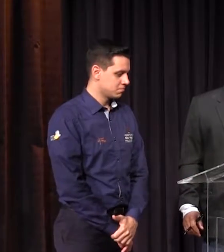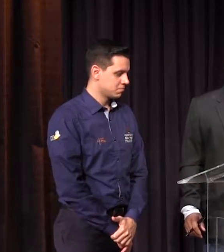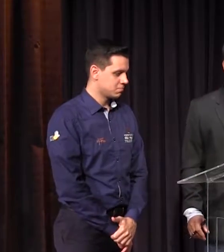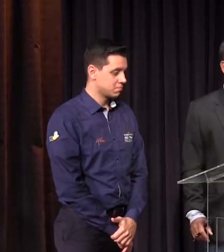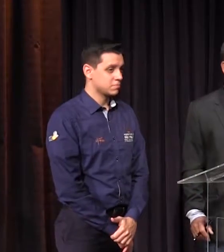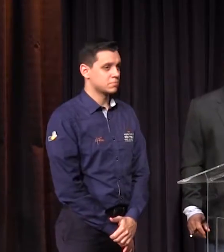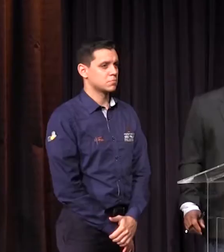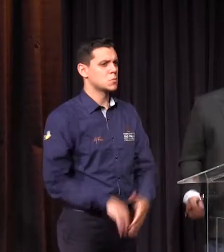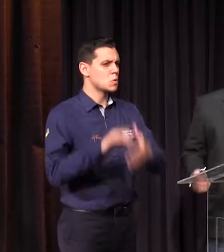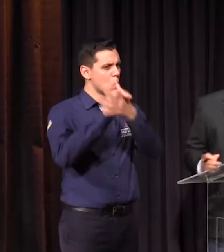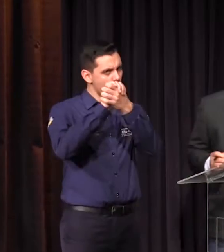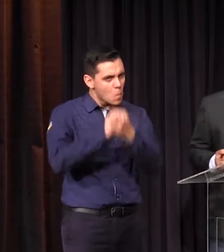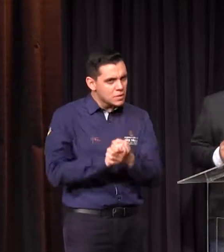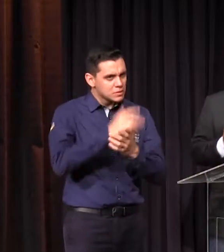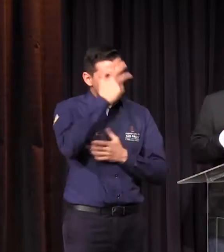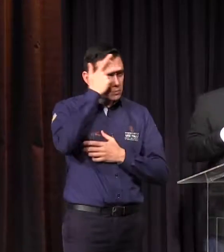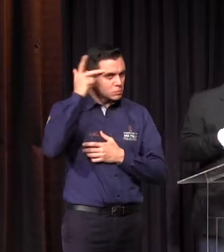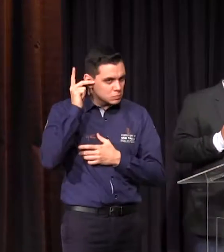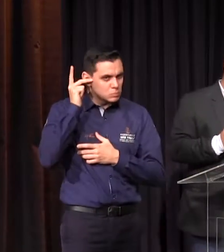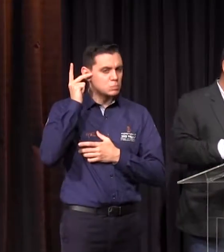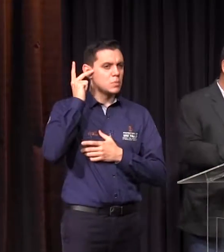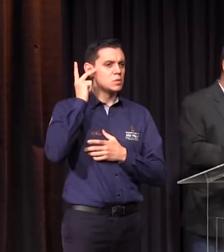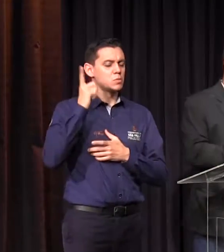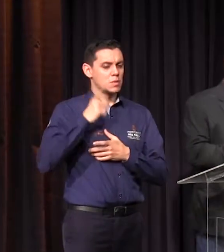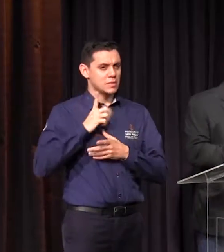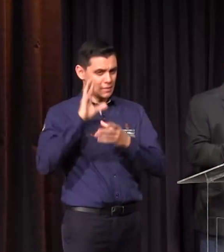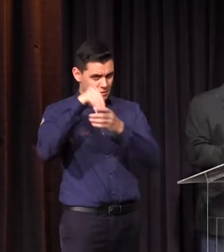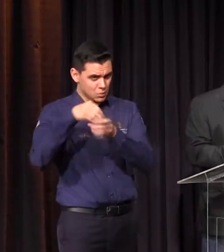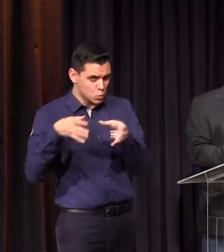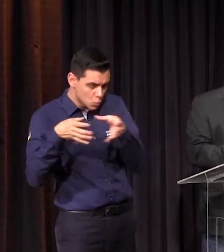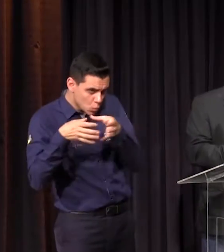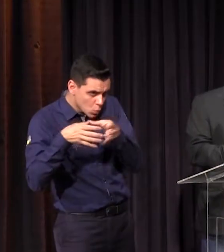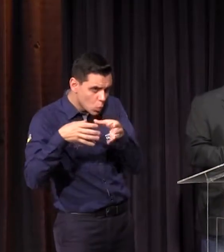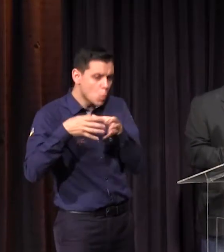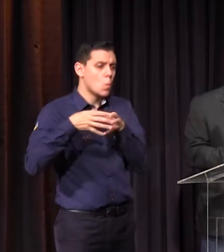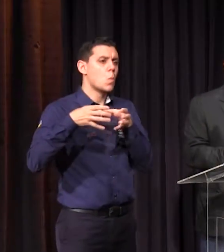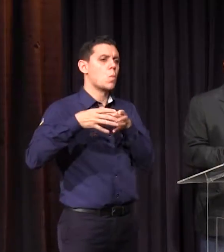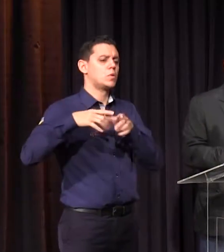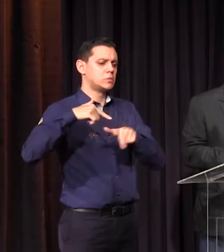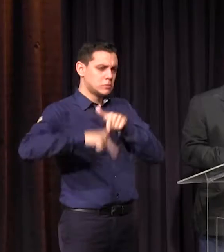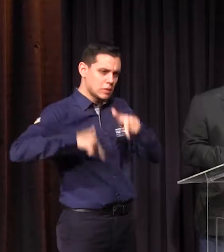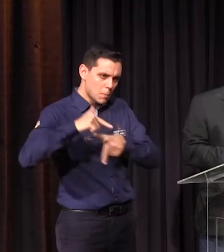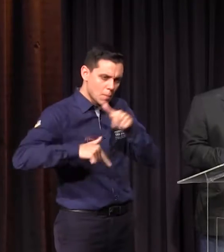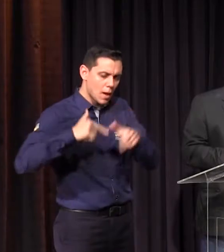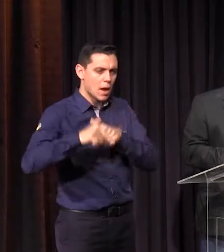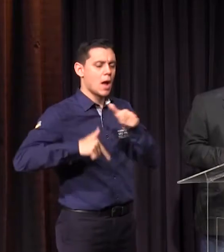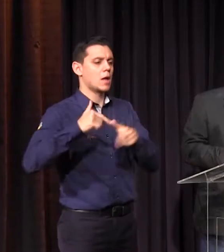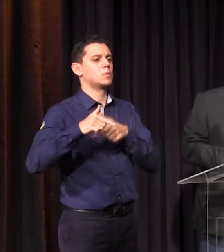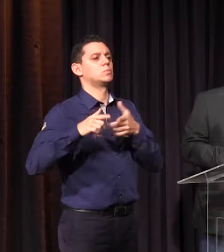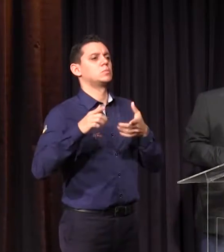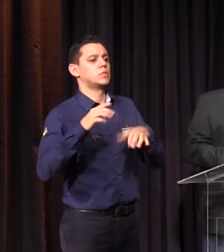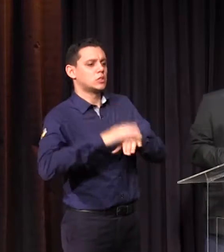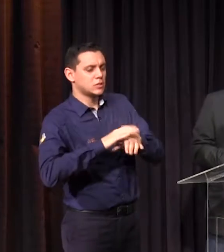homenagear as pessoas que compõem o gt do grupo de trabalho da gestão democrática nas regiões